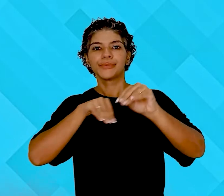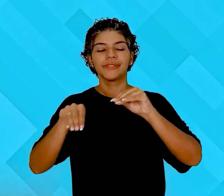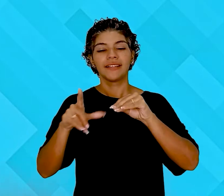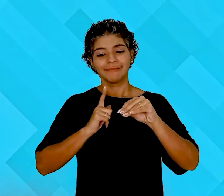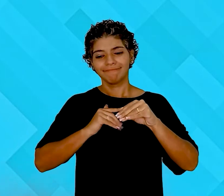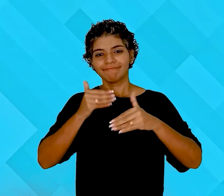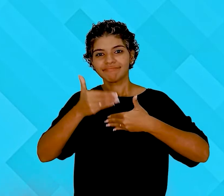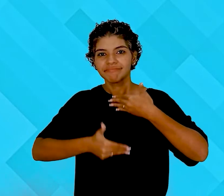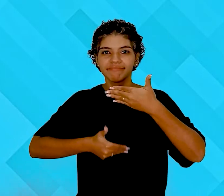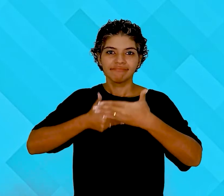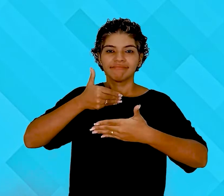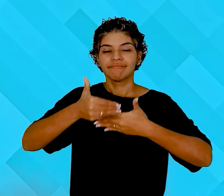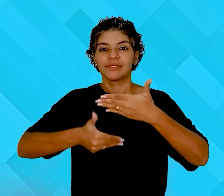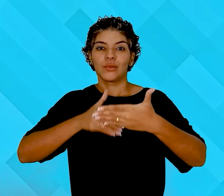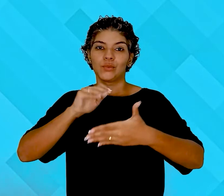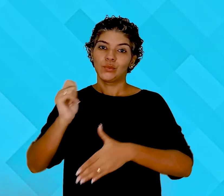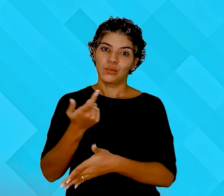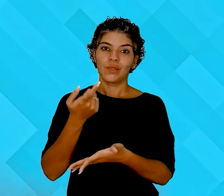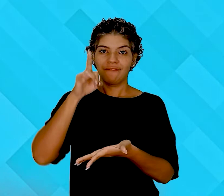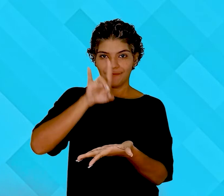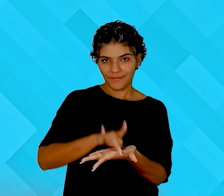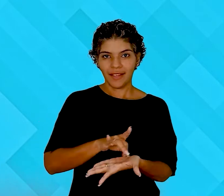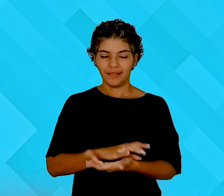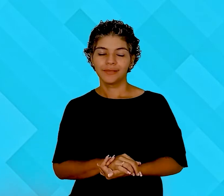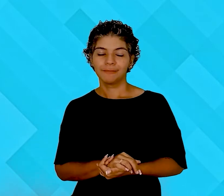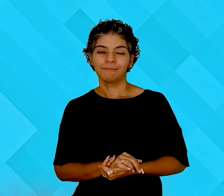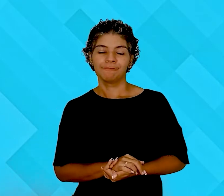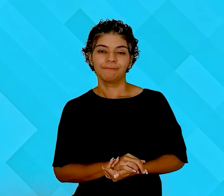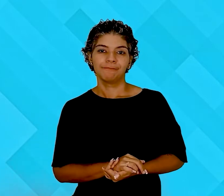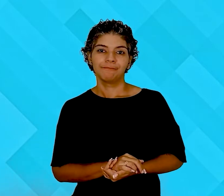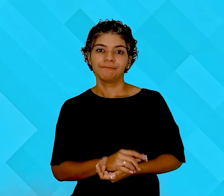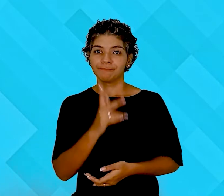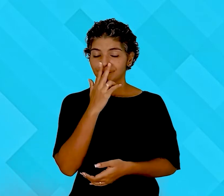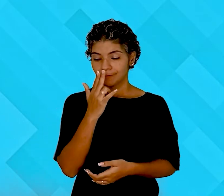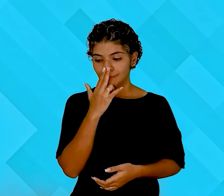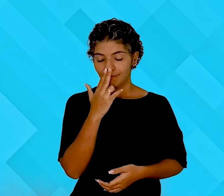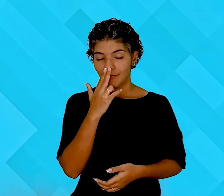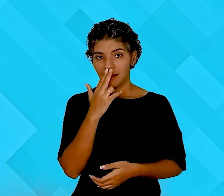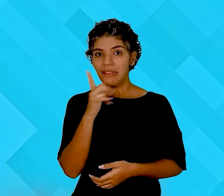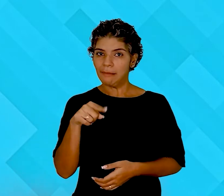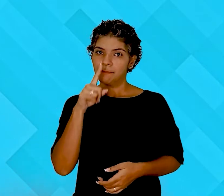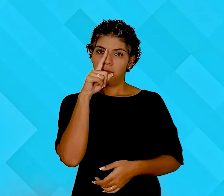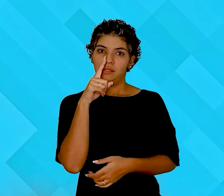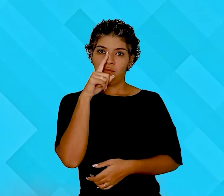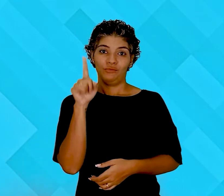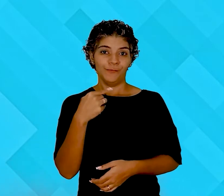isso. Então, nesse tempo de pós-verdade que a gente está vivendo, o que a gente pode fazer